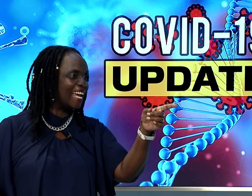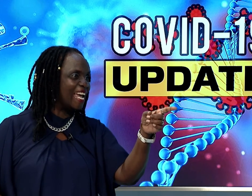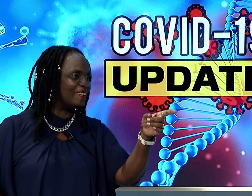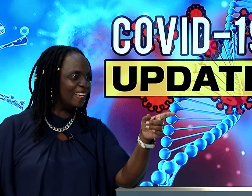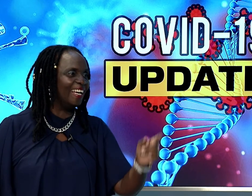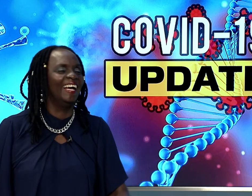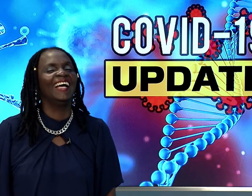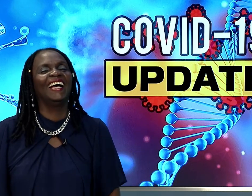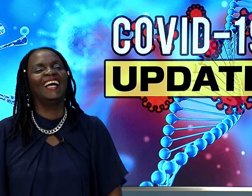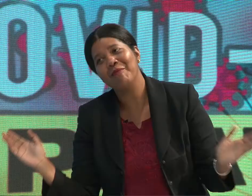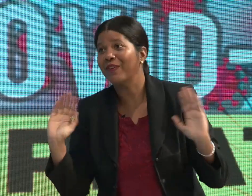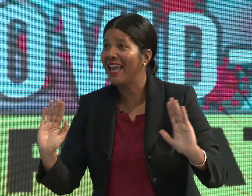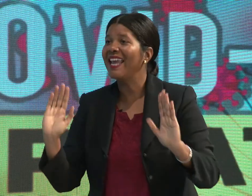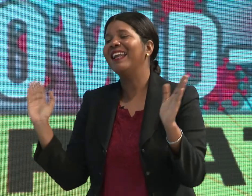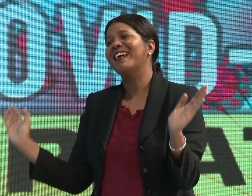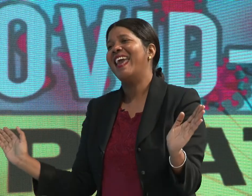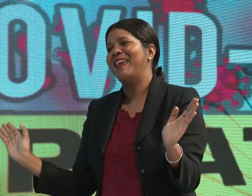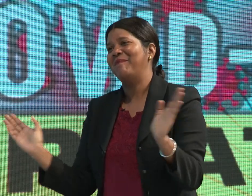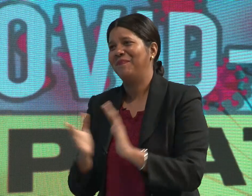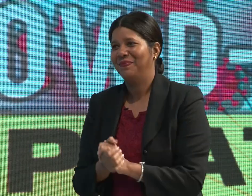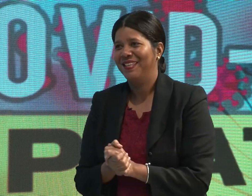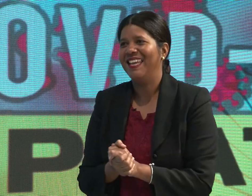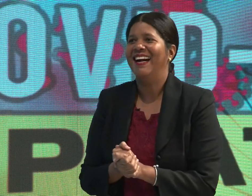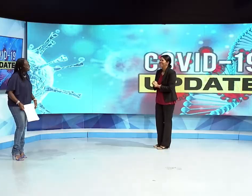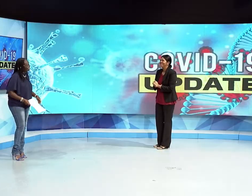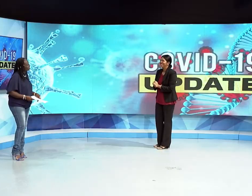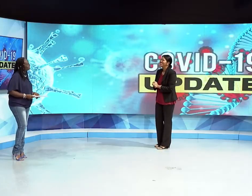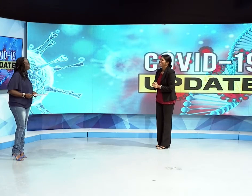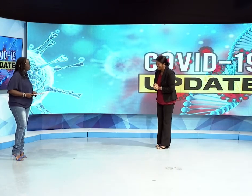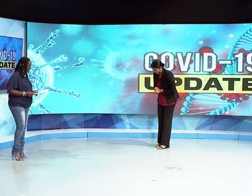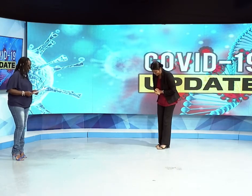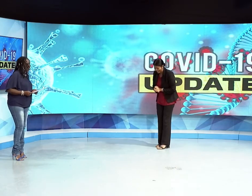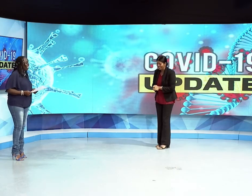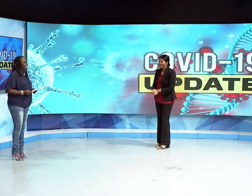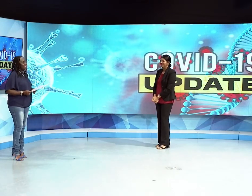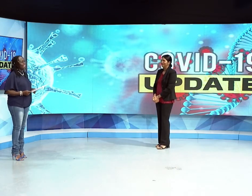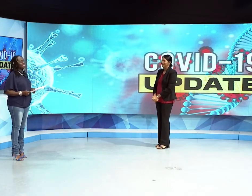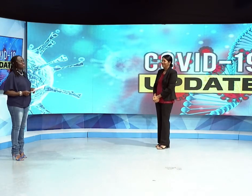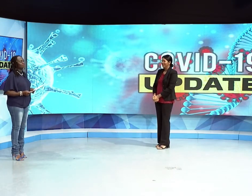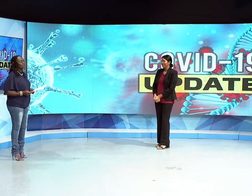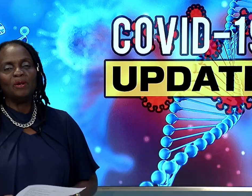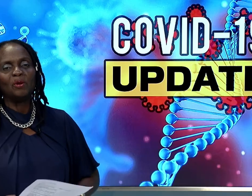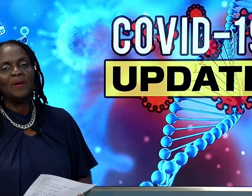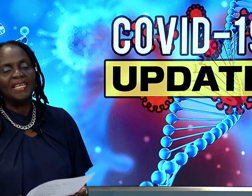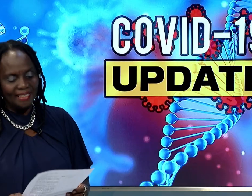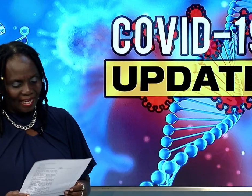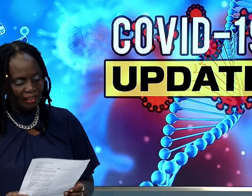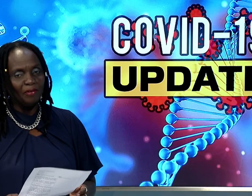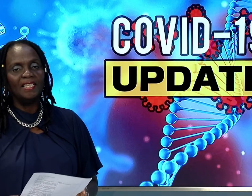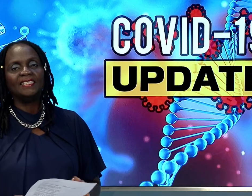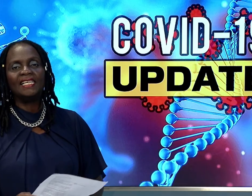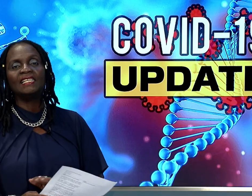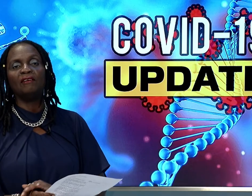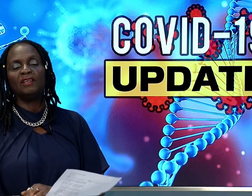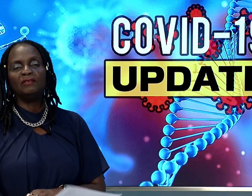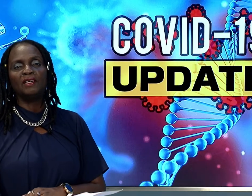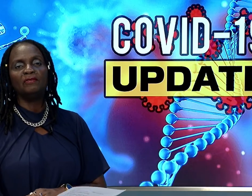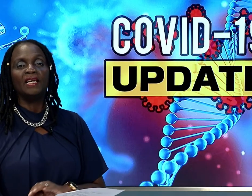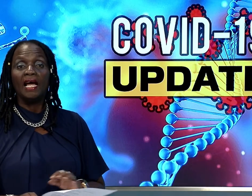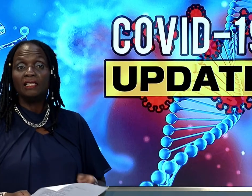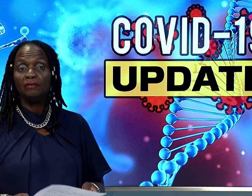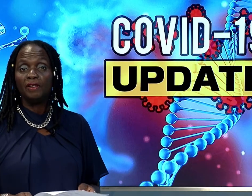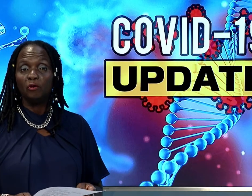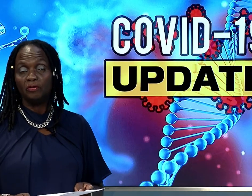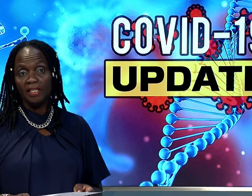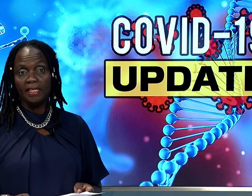het is geheim. Hè? Het is geheim, vrij en geheim. Ja. Dankjewel. Yes, graag gedaan. En kijkers, zo zijn we gekomen aan het eind van deze aflevering